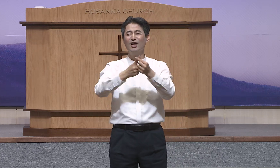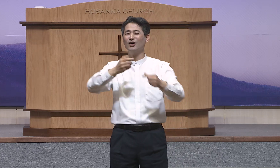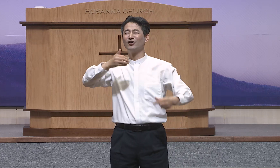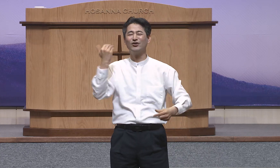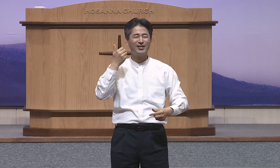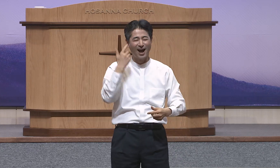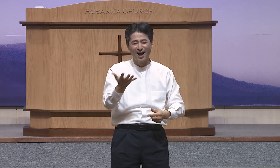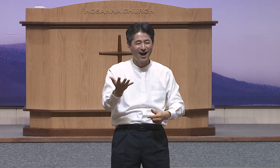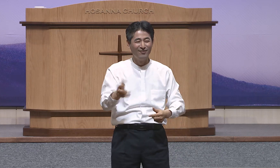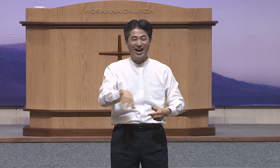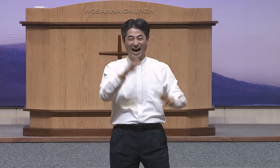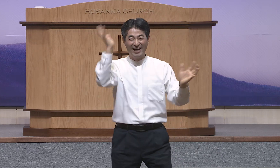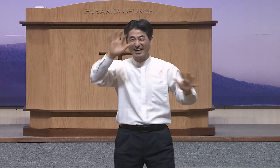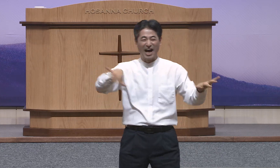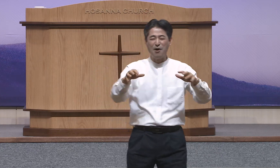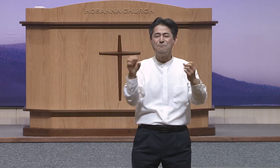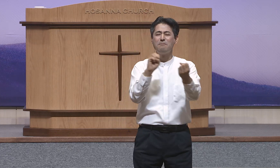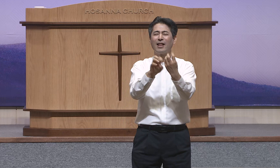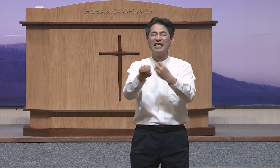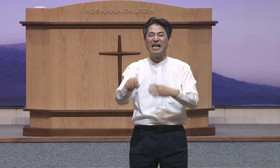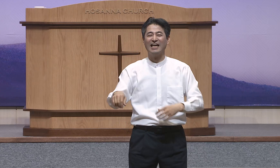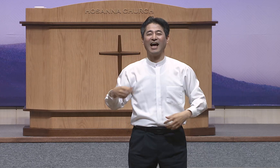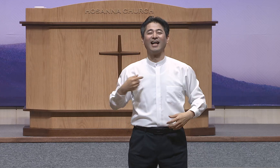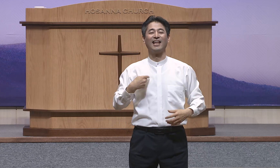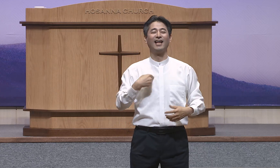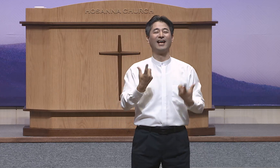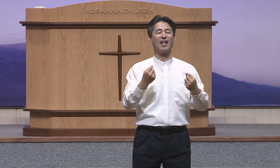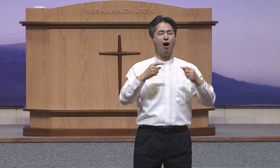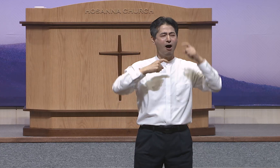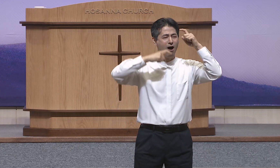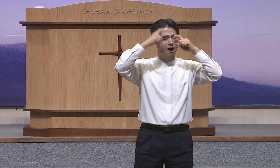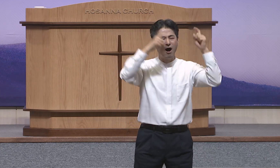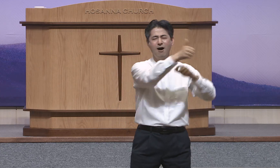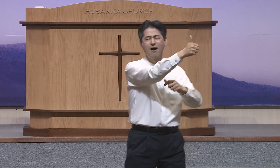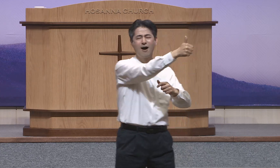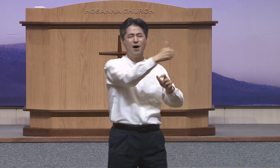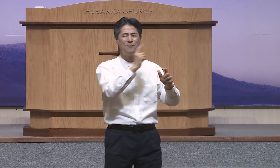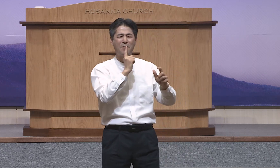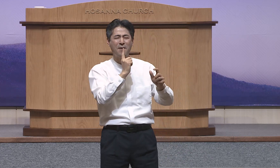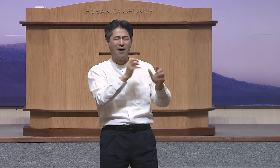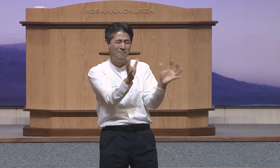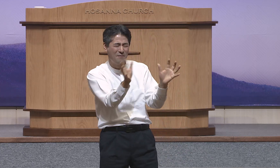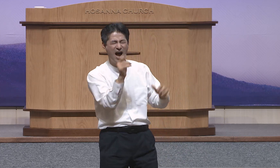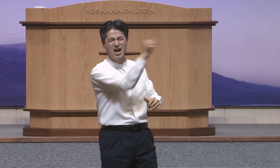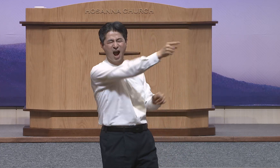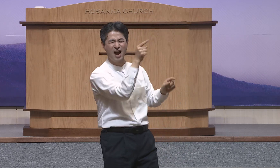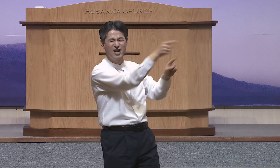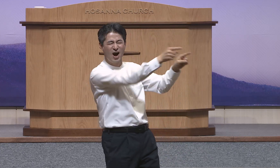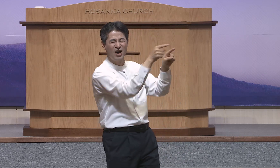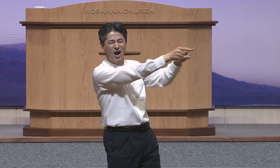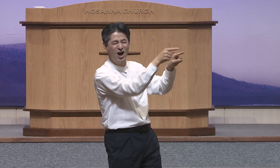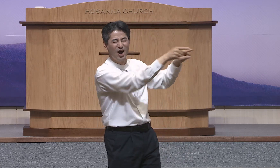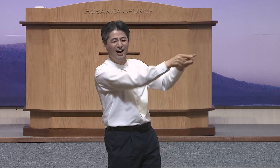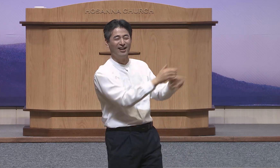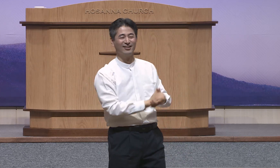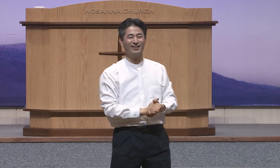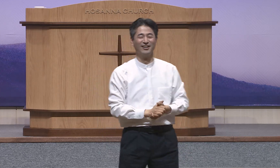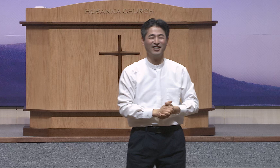하면서 1위는 누굴까요? 했을 때 학생들이 다들 이용보가 최고로 잘했다. 이용보가 1위예요. 막